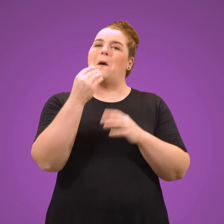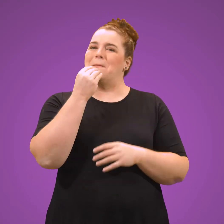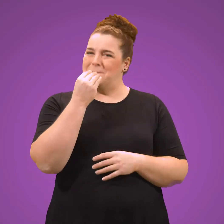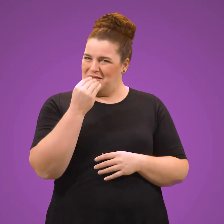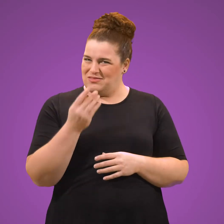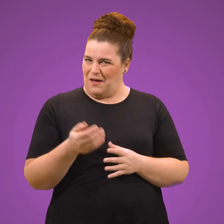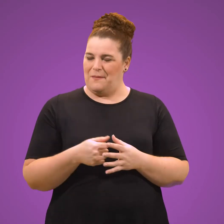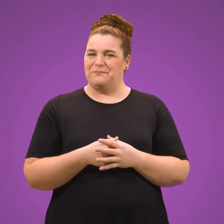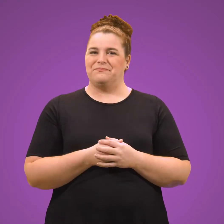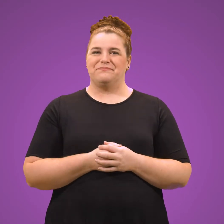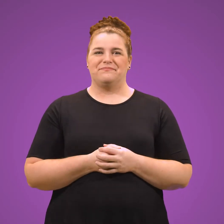Pension alimentaire.